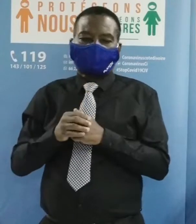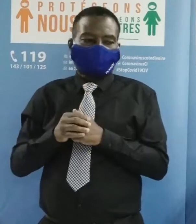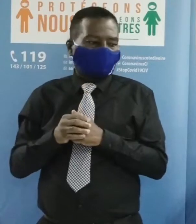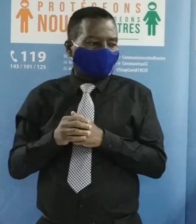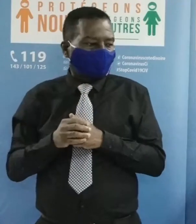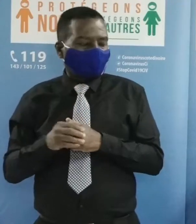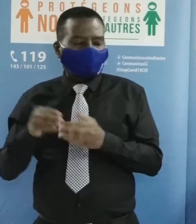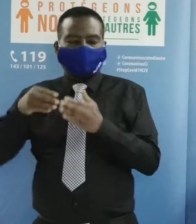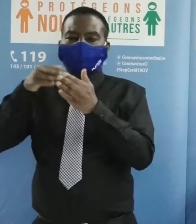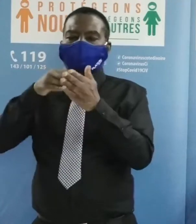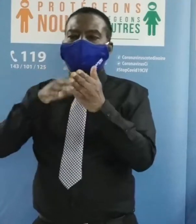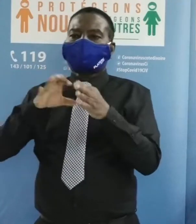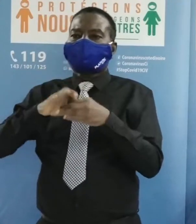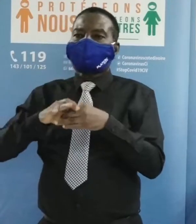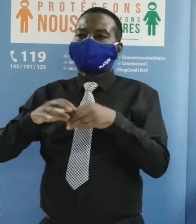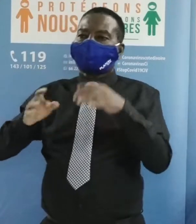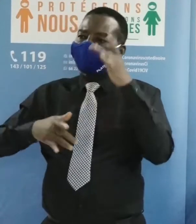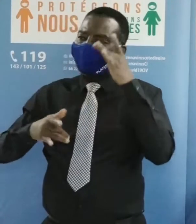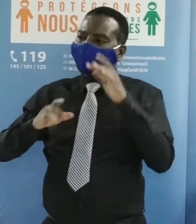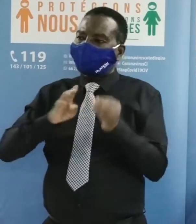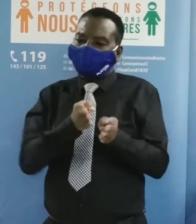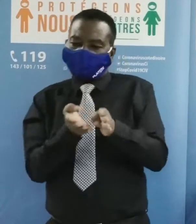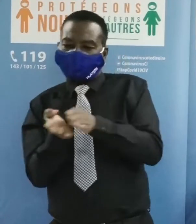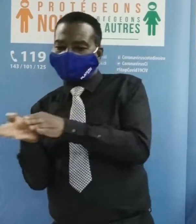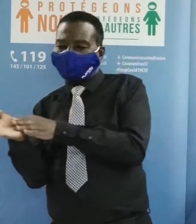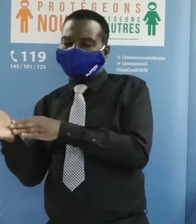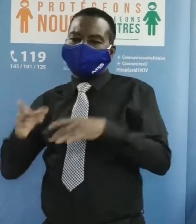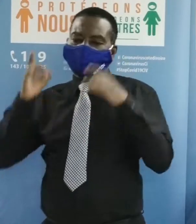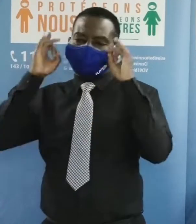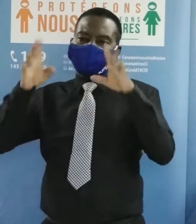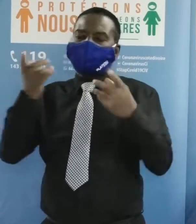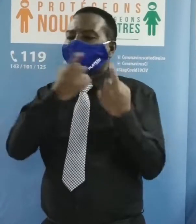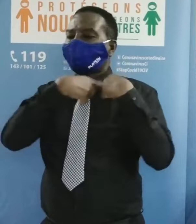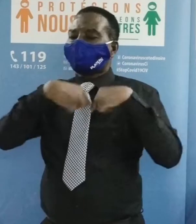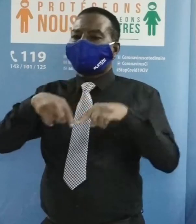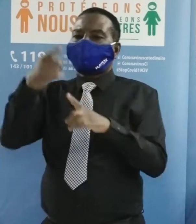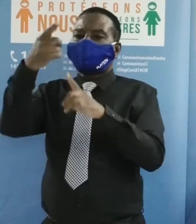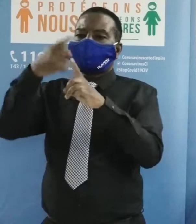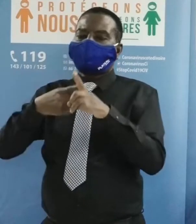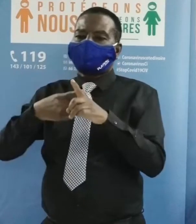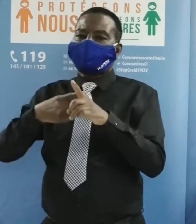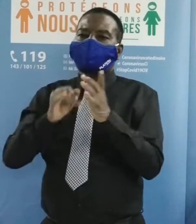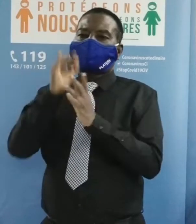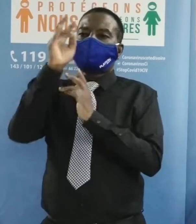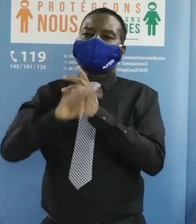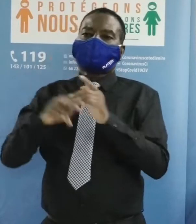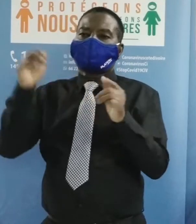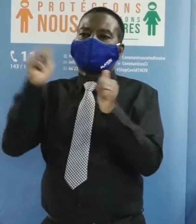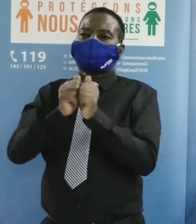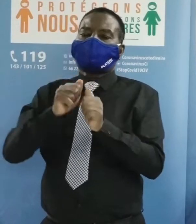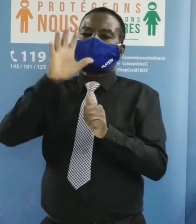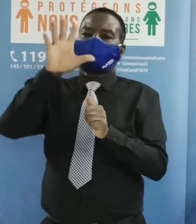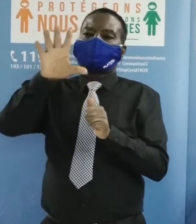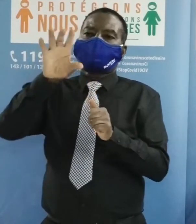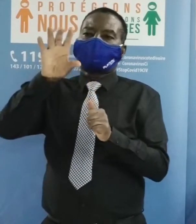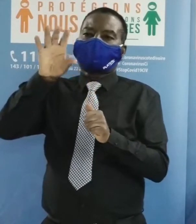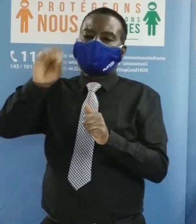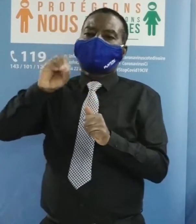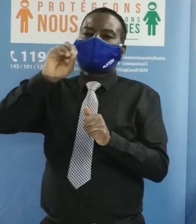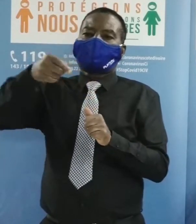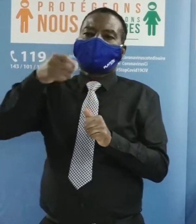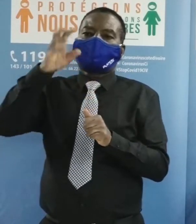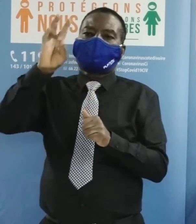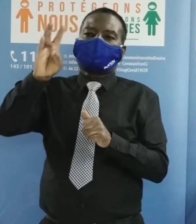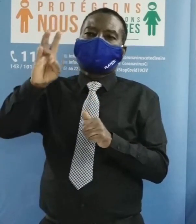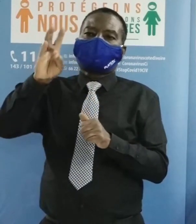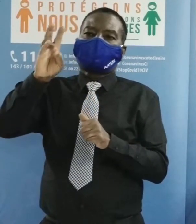l'évolution de la pandémie a pris un virage dangereux depuis le début du mois de juin avec 52 gwh soit 111 % des cas